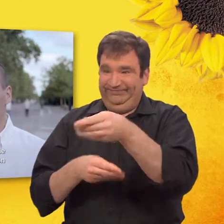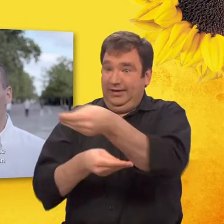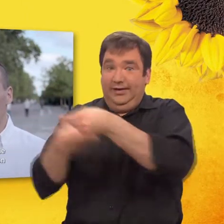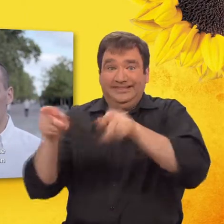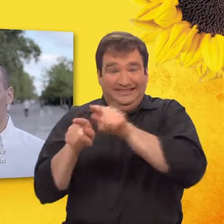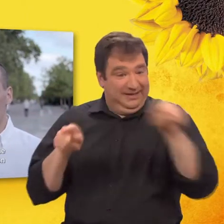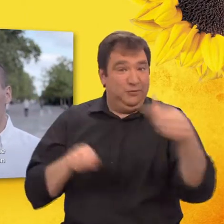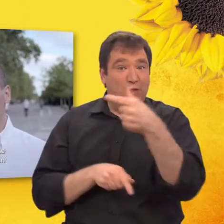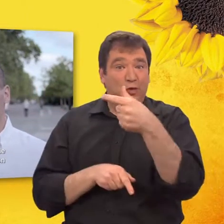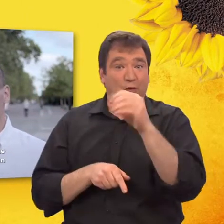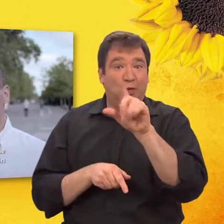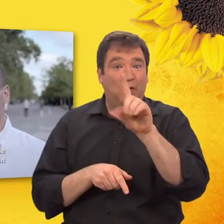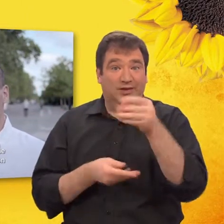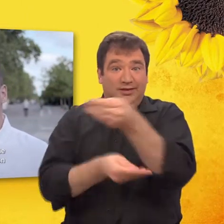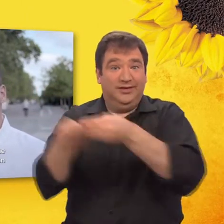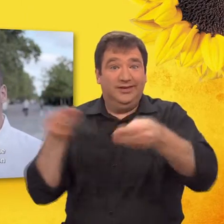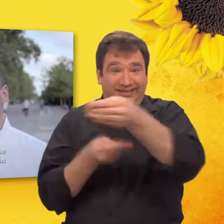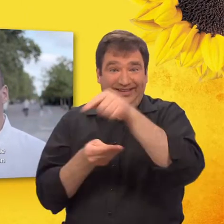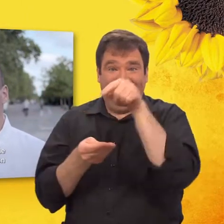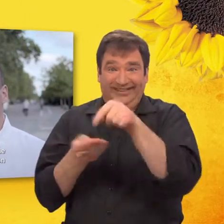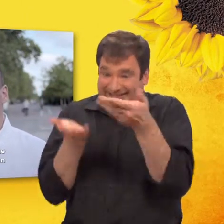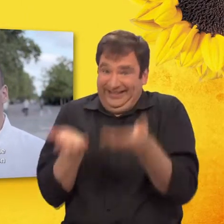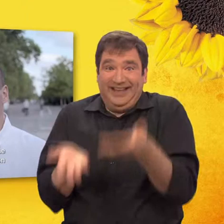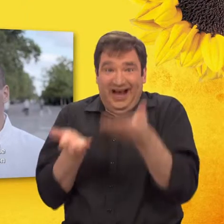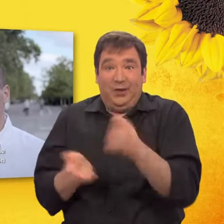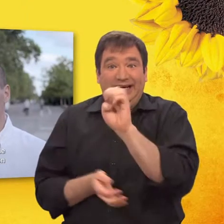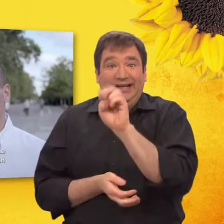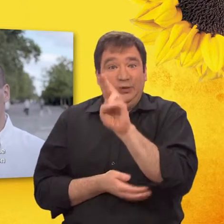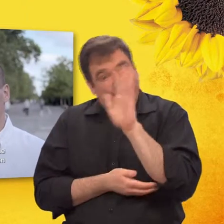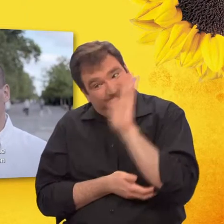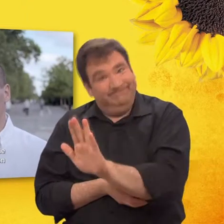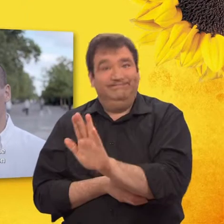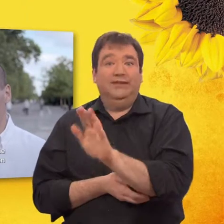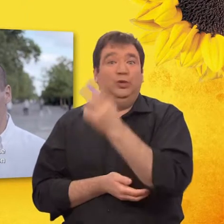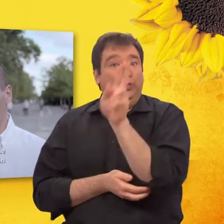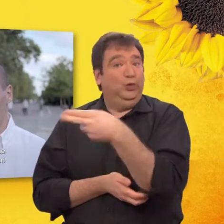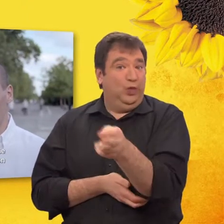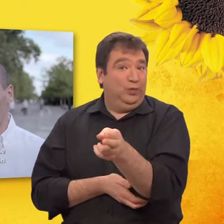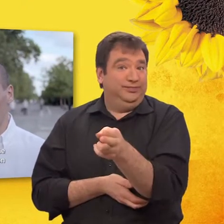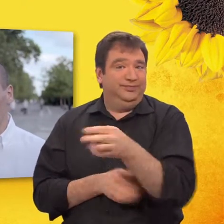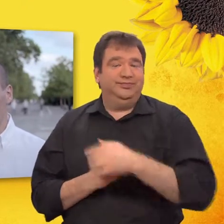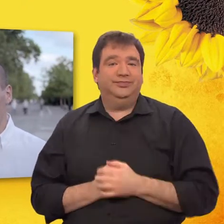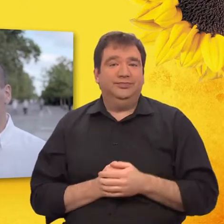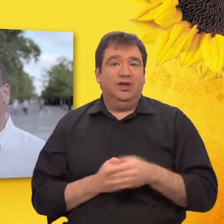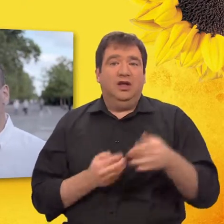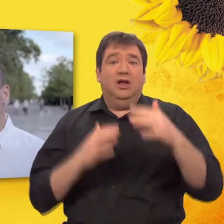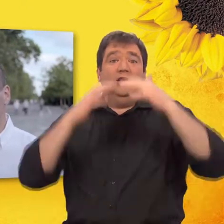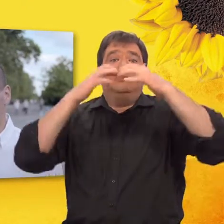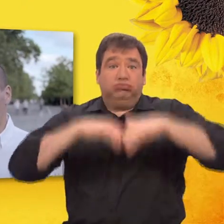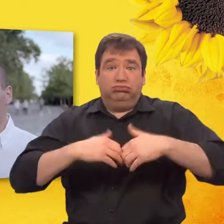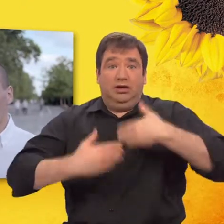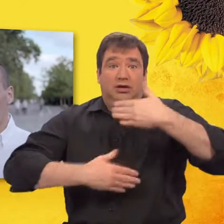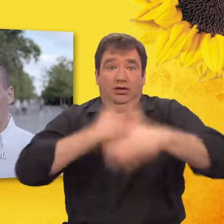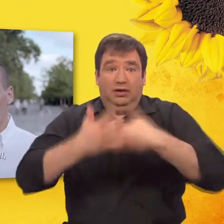2008 ξεκίνησε μια διαδικασία αποδόμησης του κανόνα του χρυσού της Ευρωζώνης, Ευρωπαϊκής Ένωσης, που είναι το